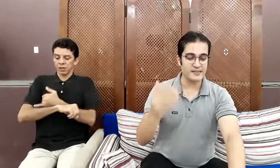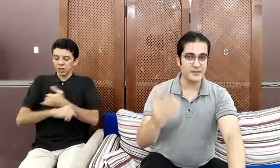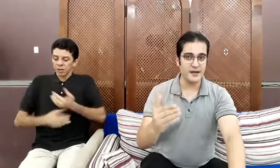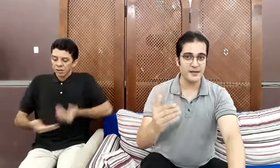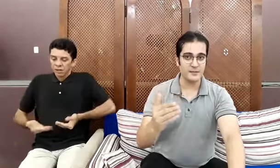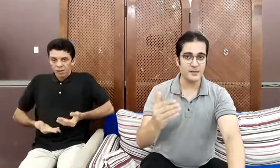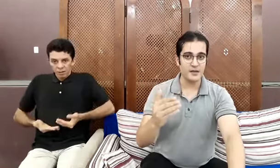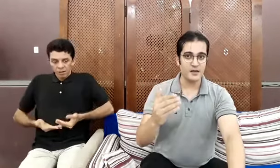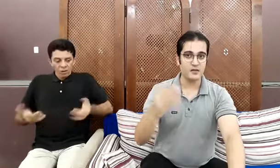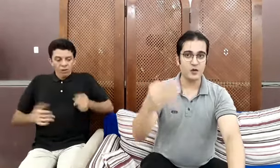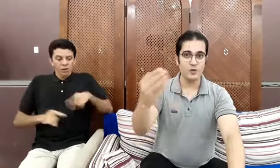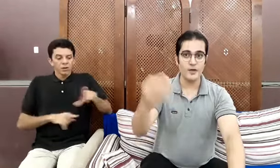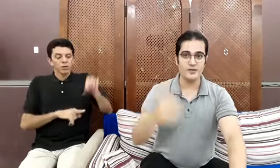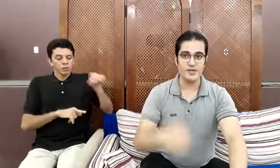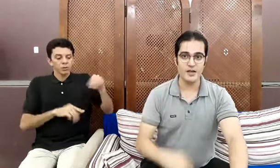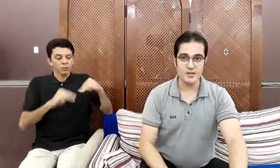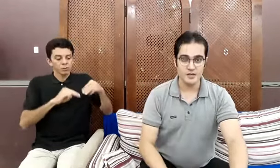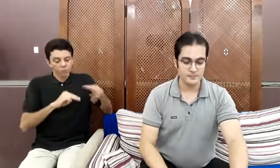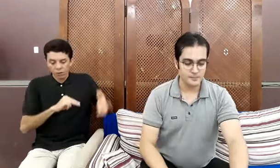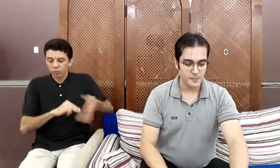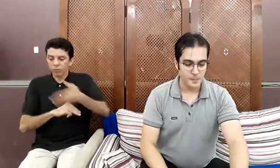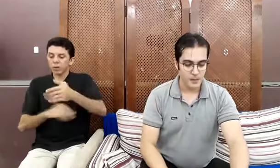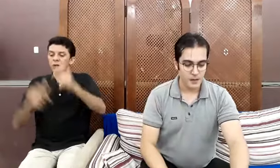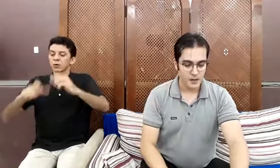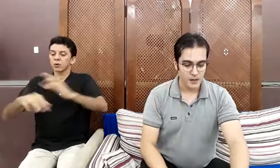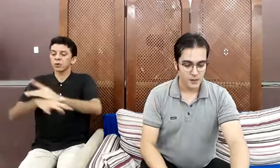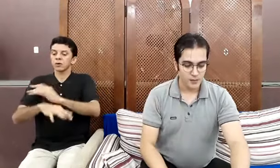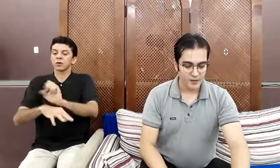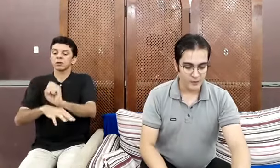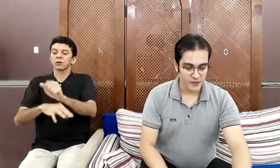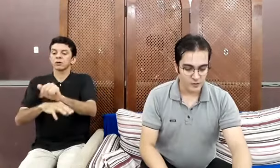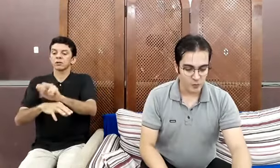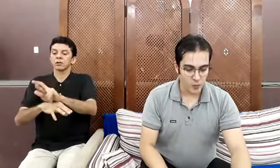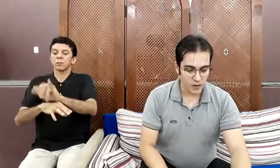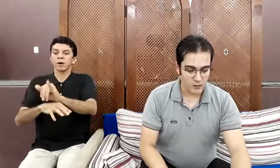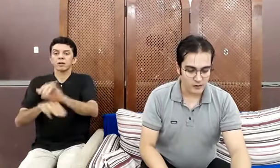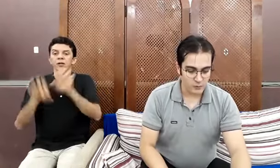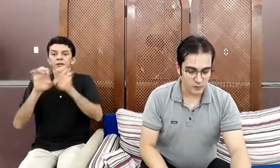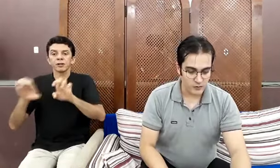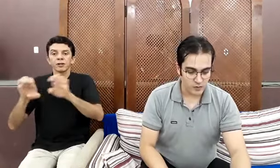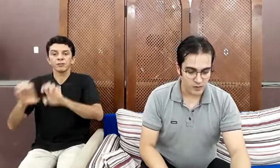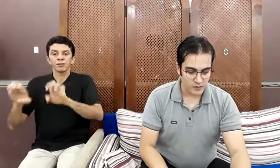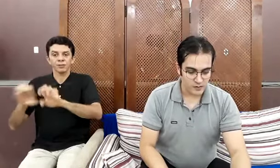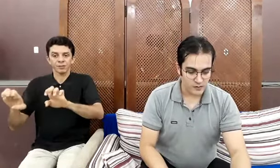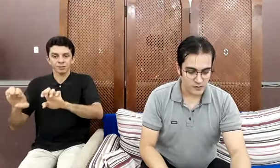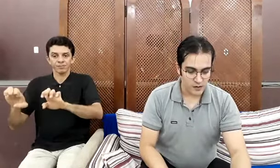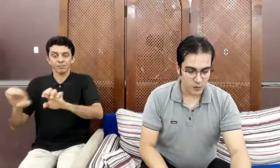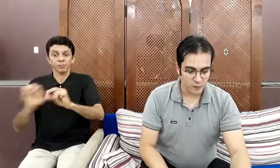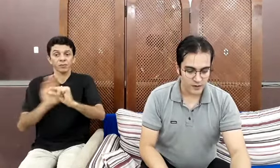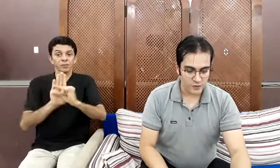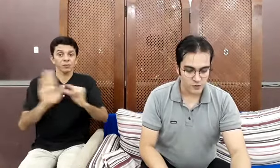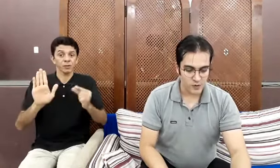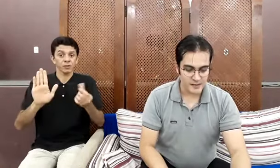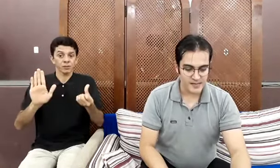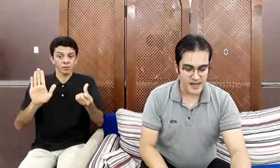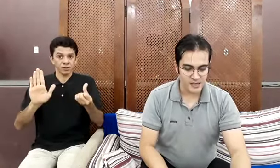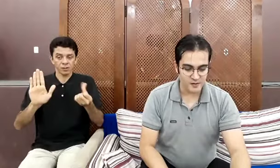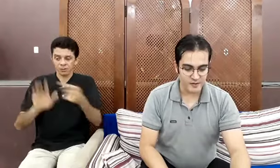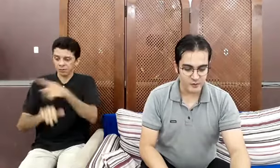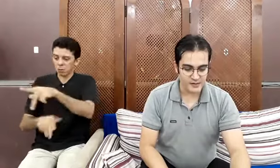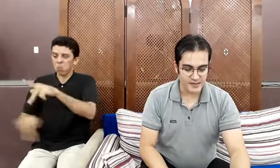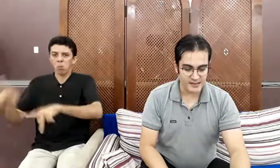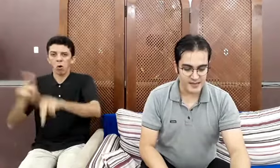até Samaria e se torna um evangelista. Verso 6, quando as multidões ouviram sua